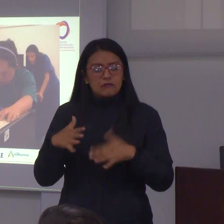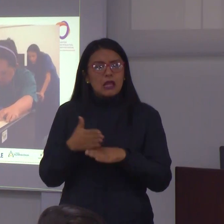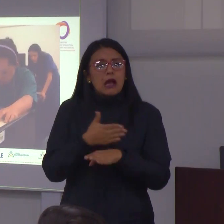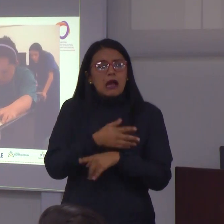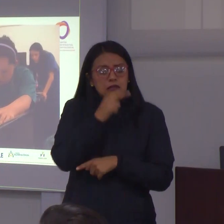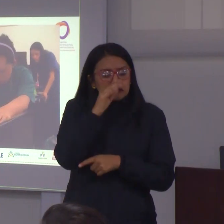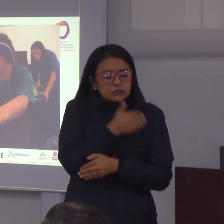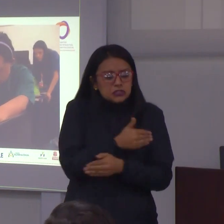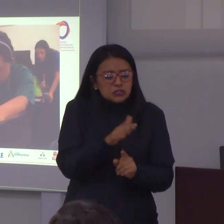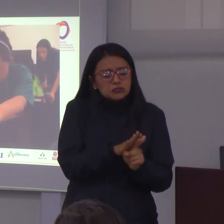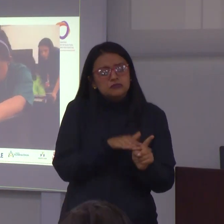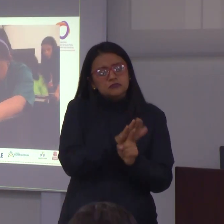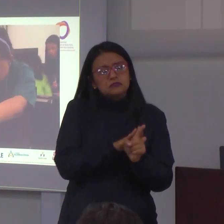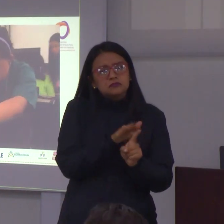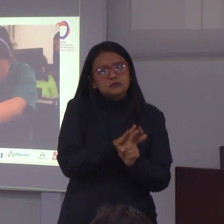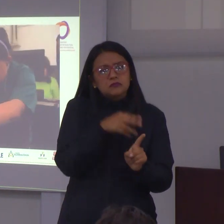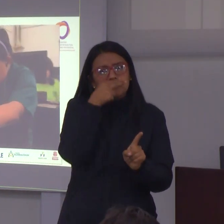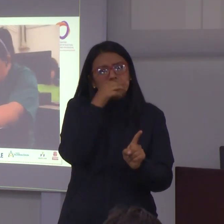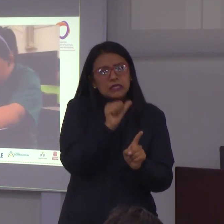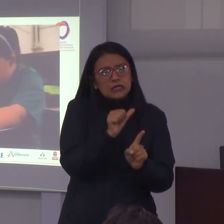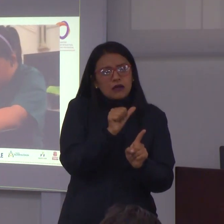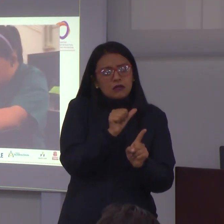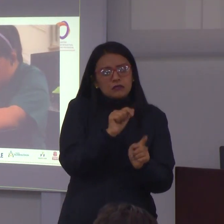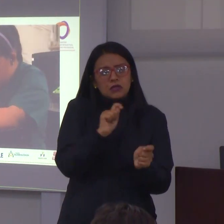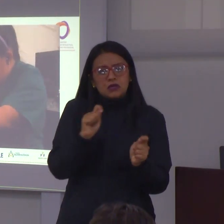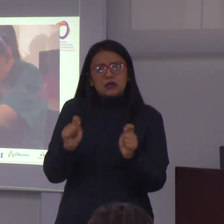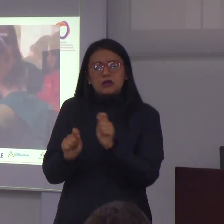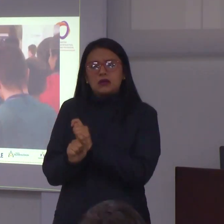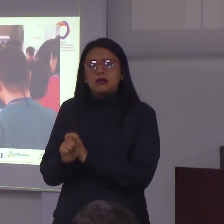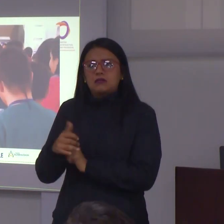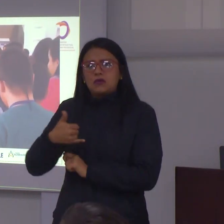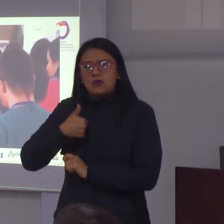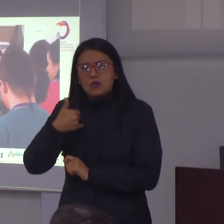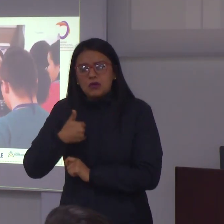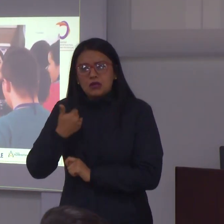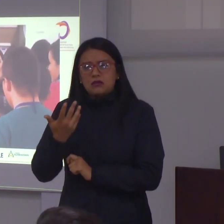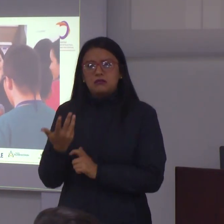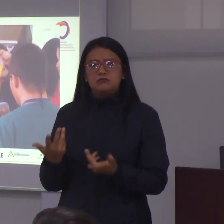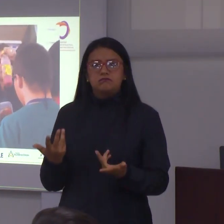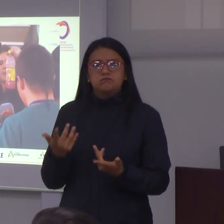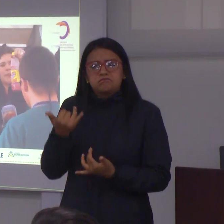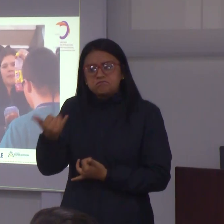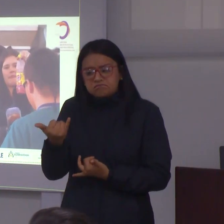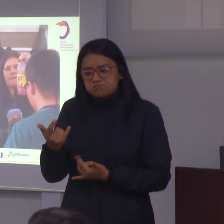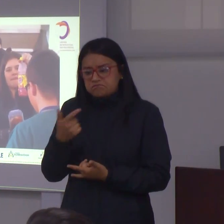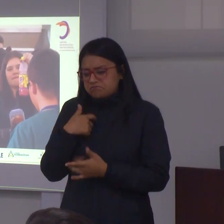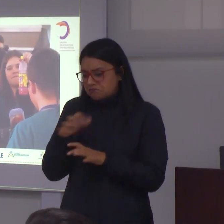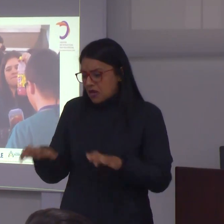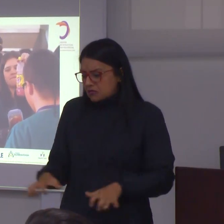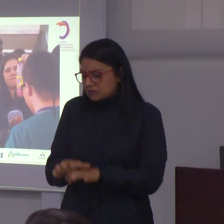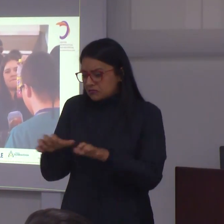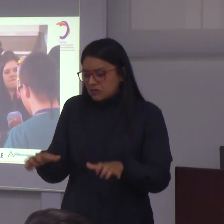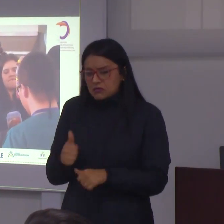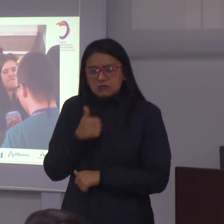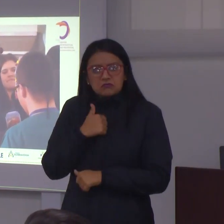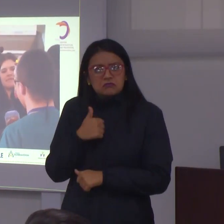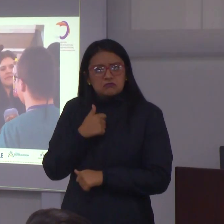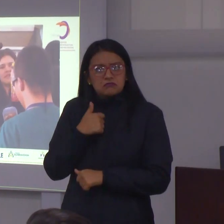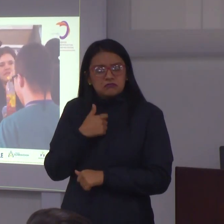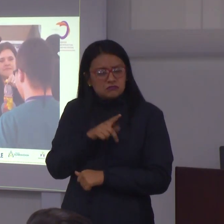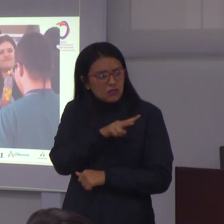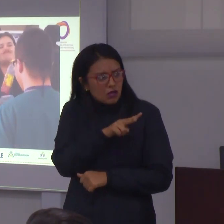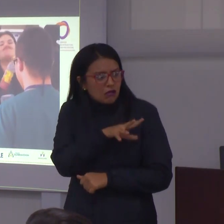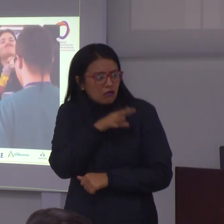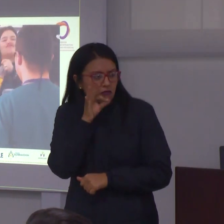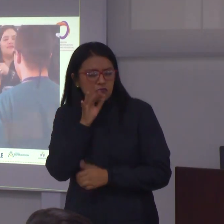es que es una niña, ya una persona adolescente que tiene actividades que ella vio entre nosotros.